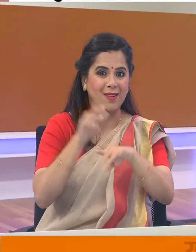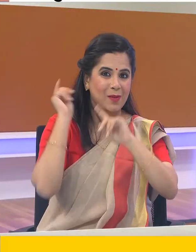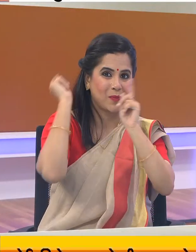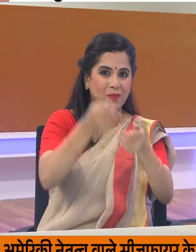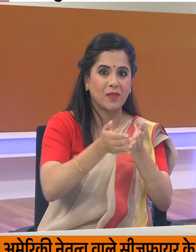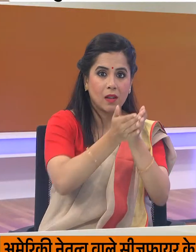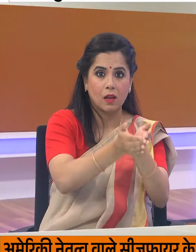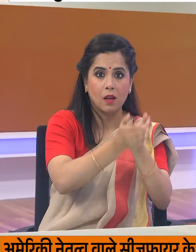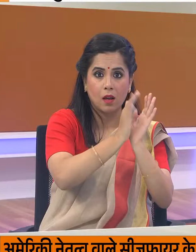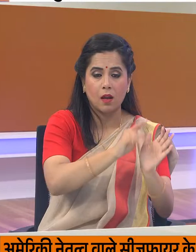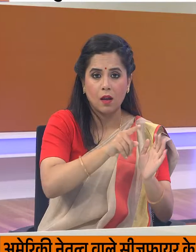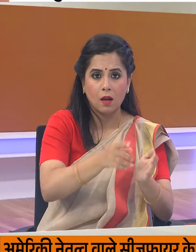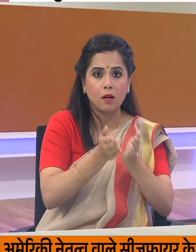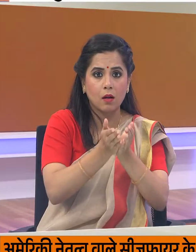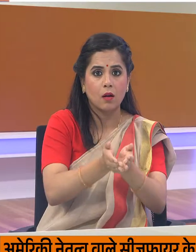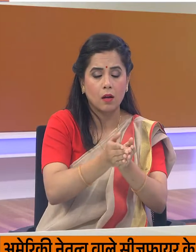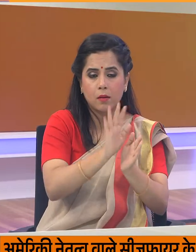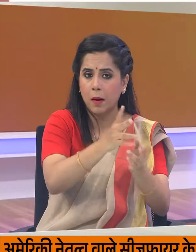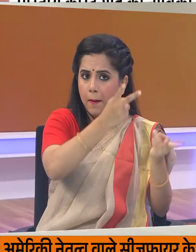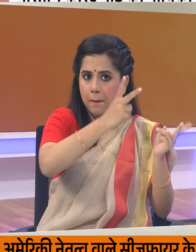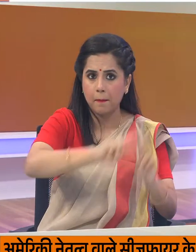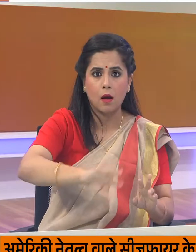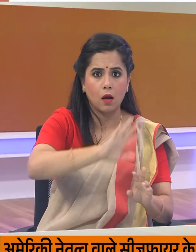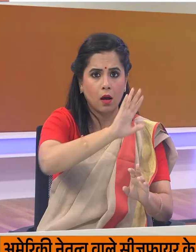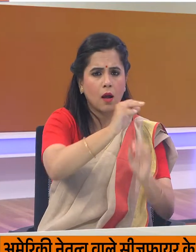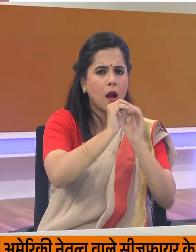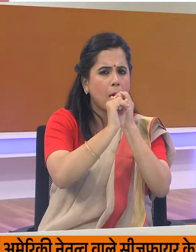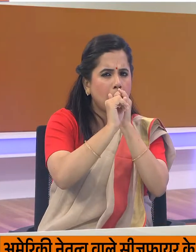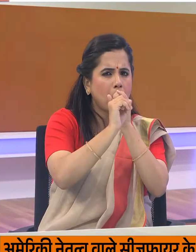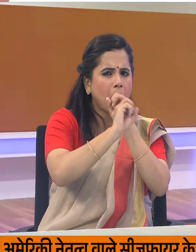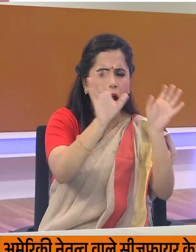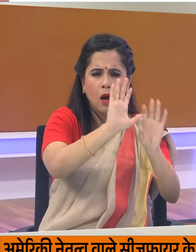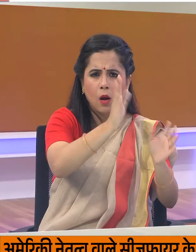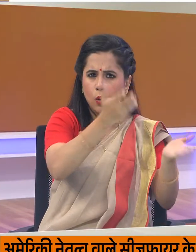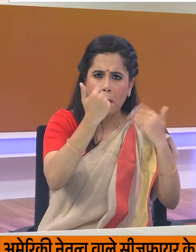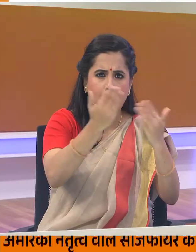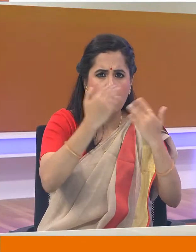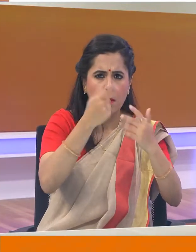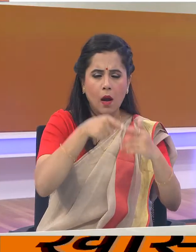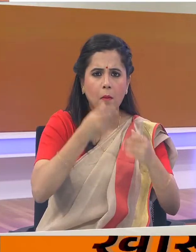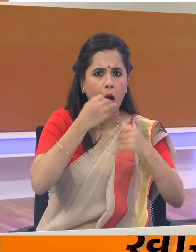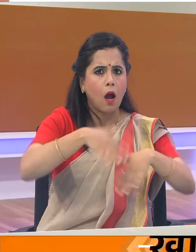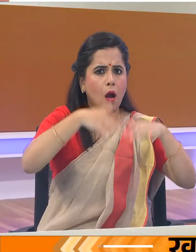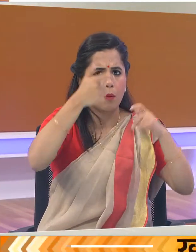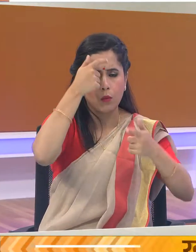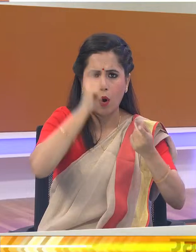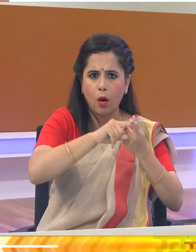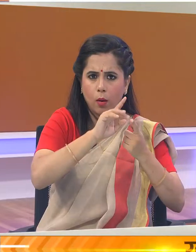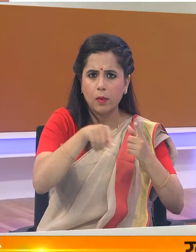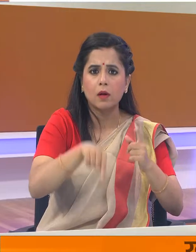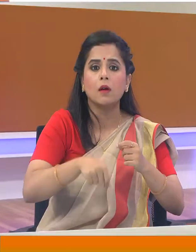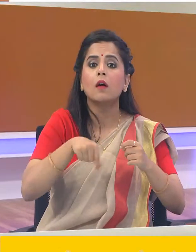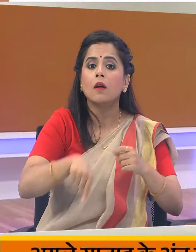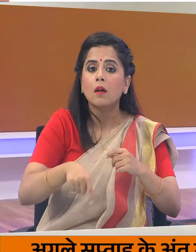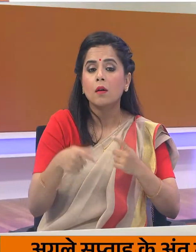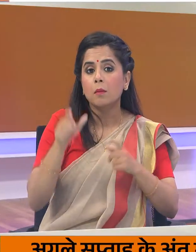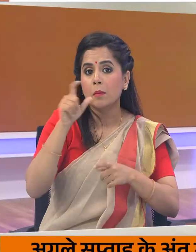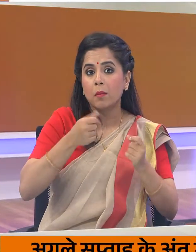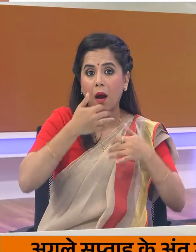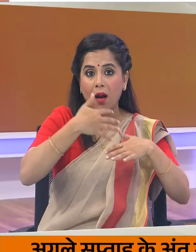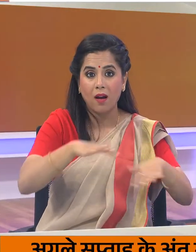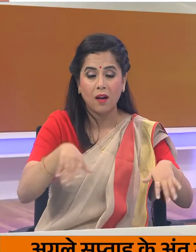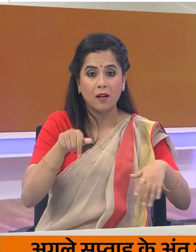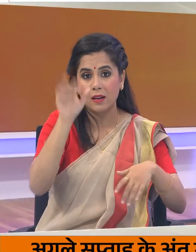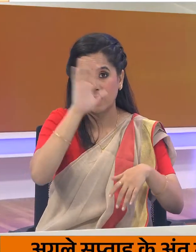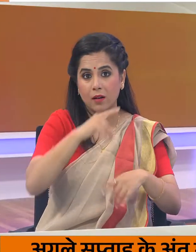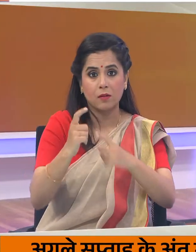को बंदरगाह लौटने की सलाह दी जा रही है। इसके लिए भारतीय तटरक्षक बल राज्य